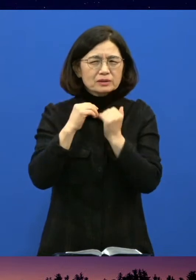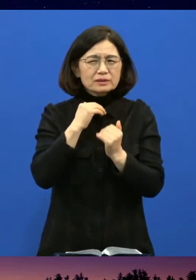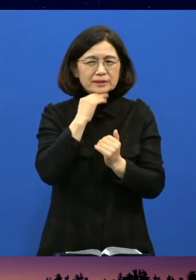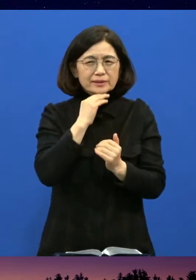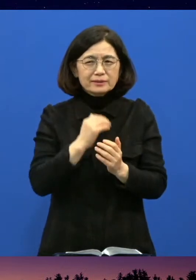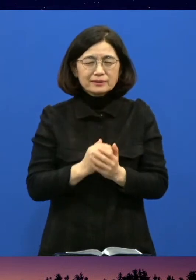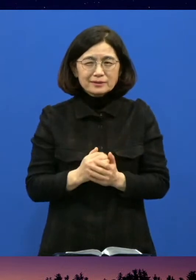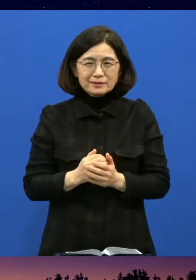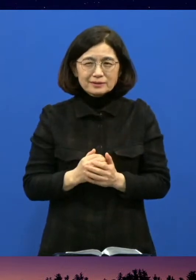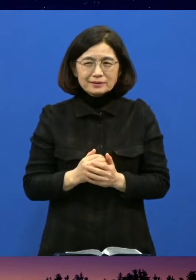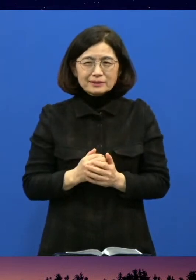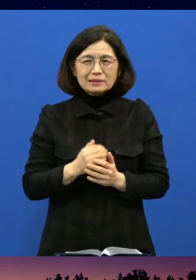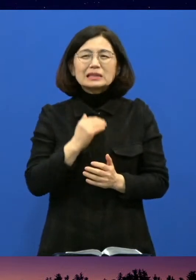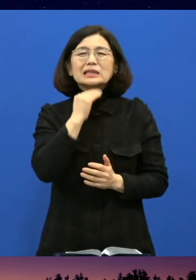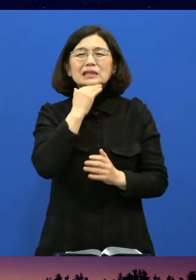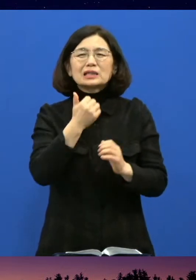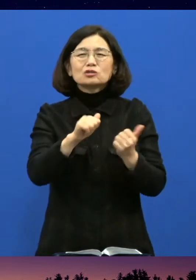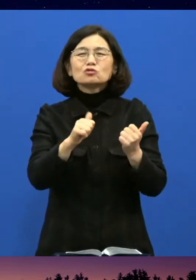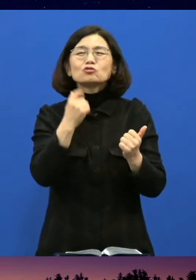돌아가시는 줄 알았어요.